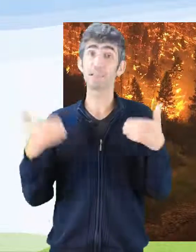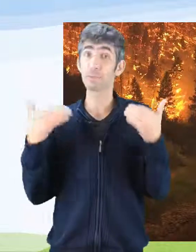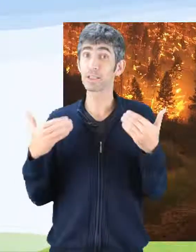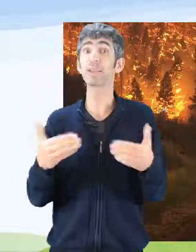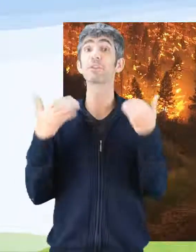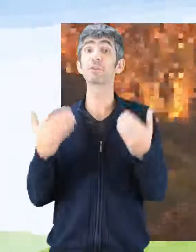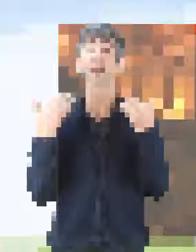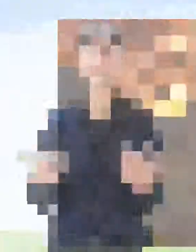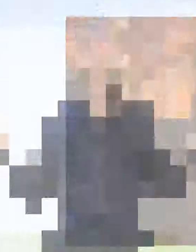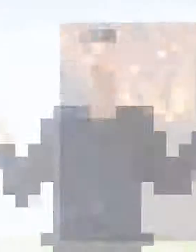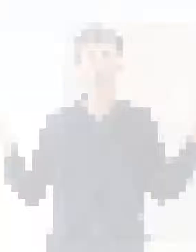importante al efecto invernadero